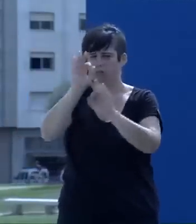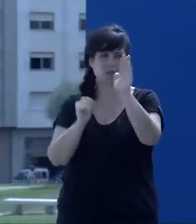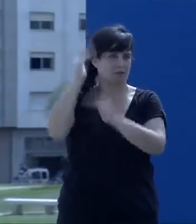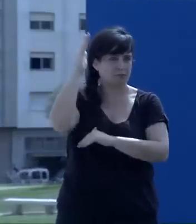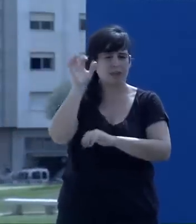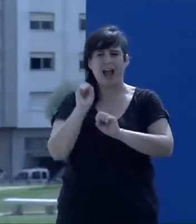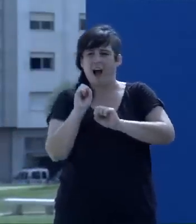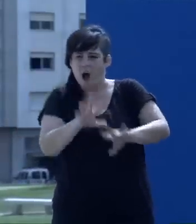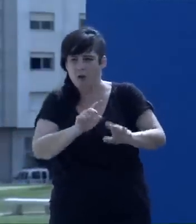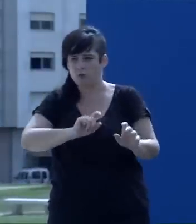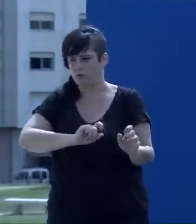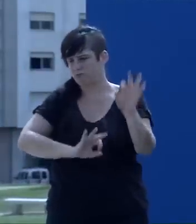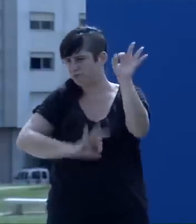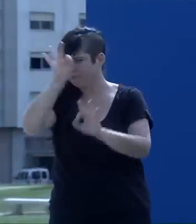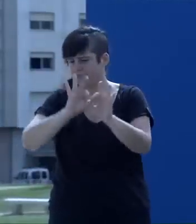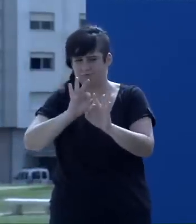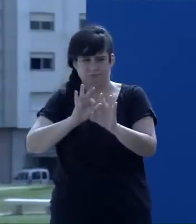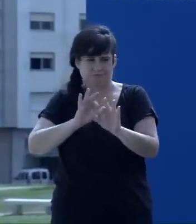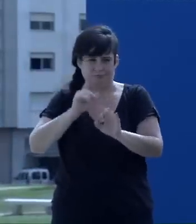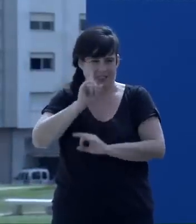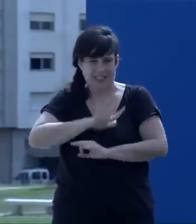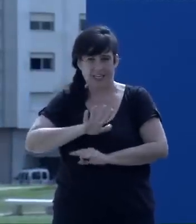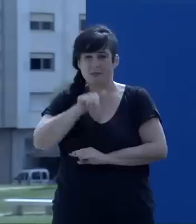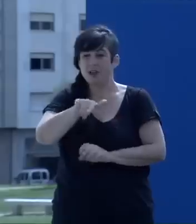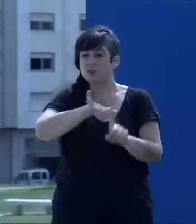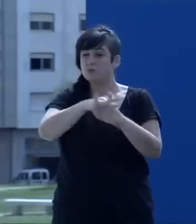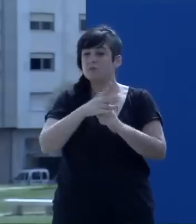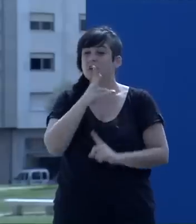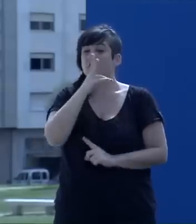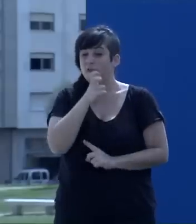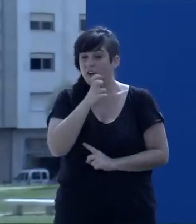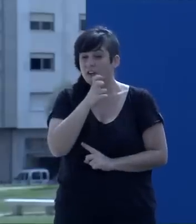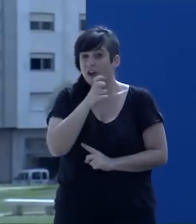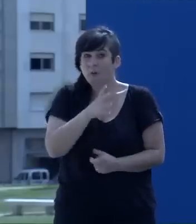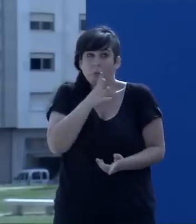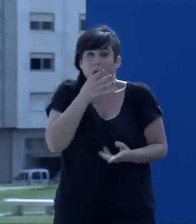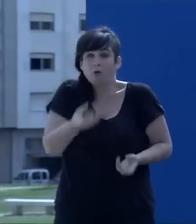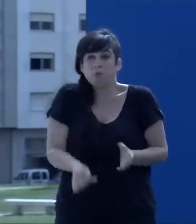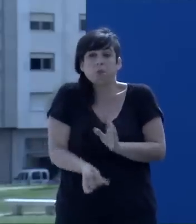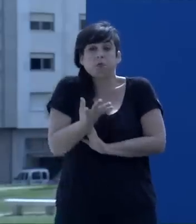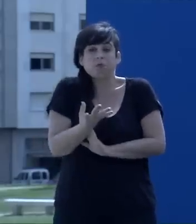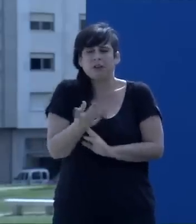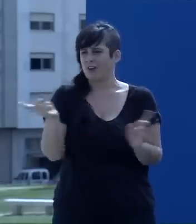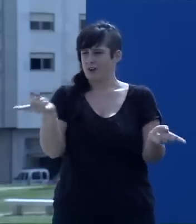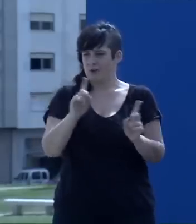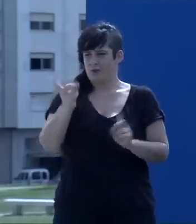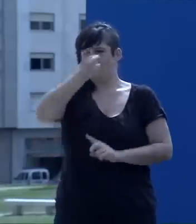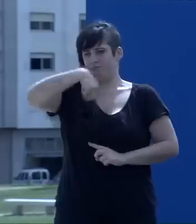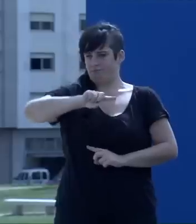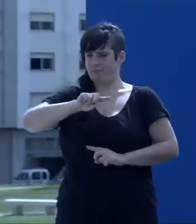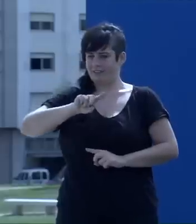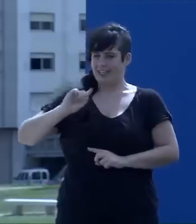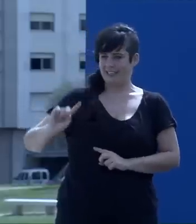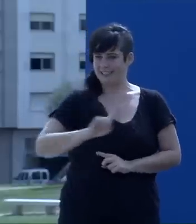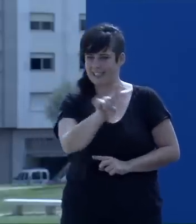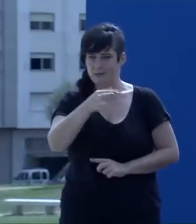Isto non é unha fatalidade, queridas, non é unha fatalidade. Isto ten unha causa. Temos que mudar a pel da serpe.